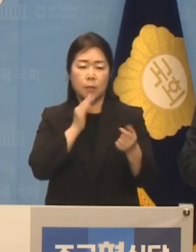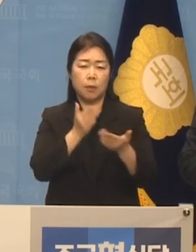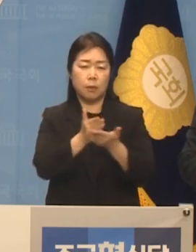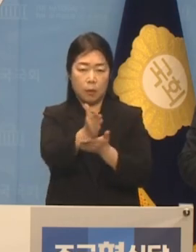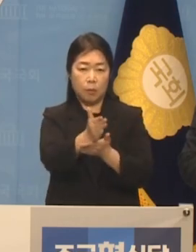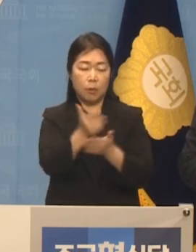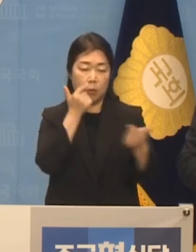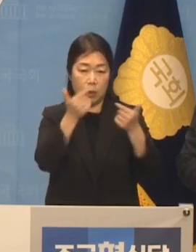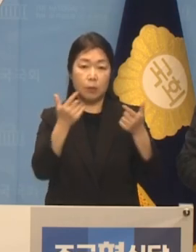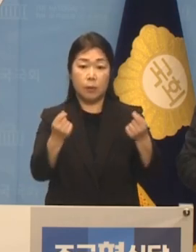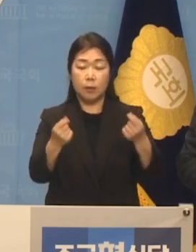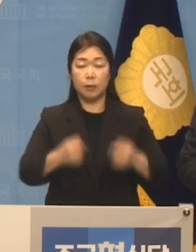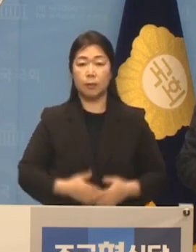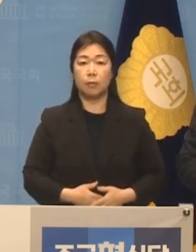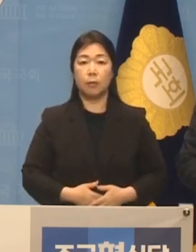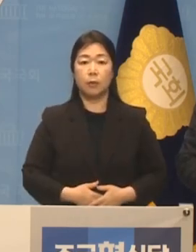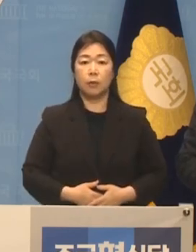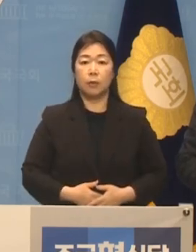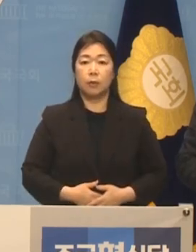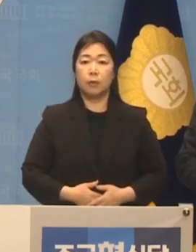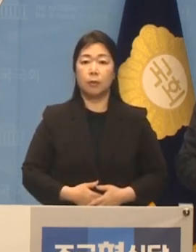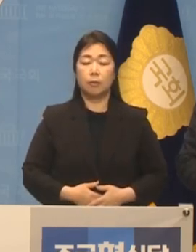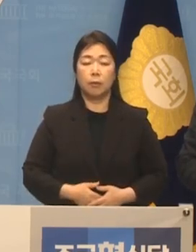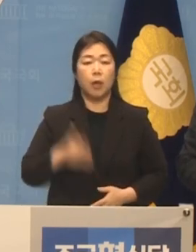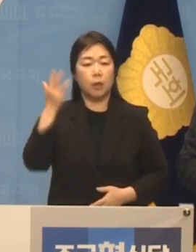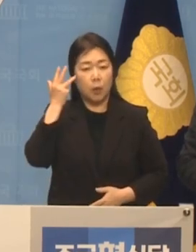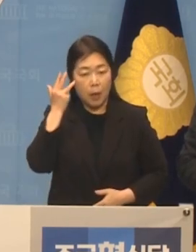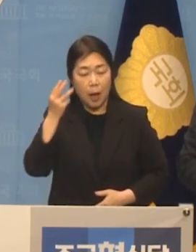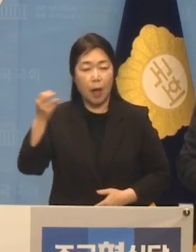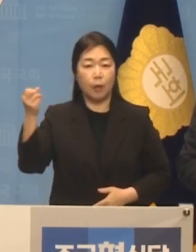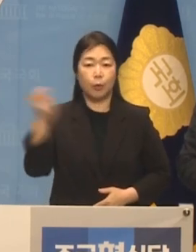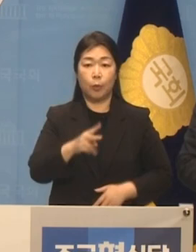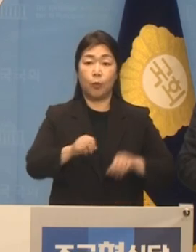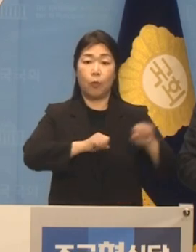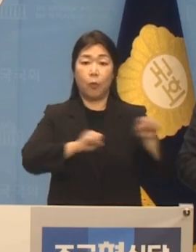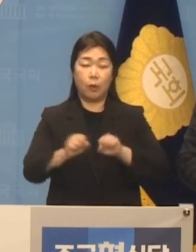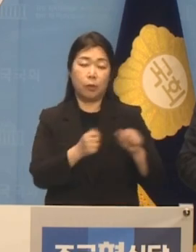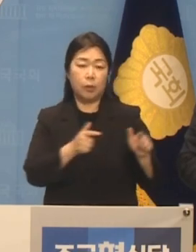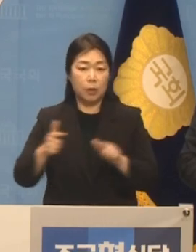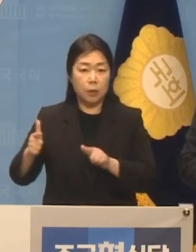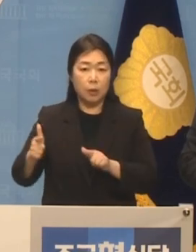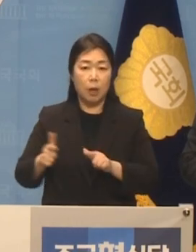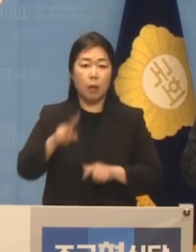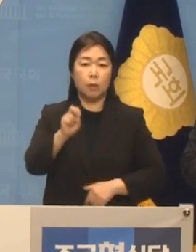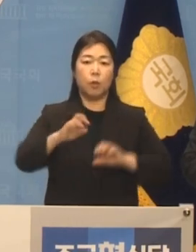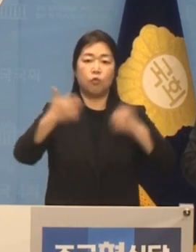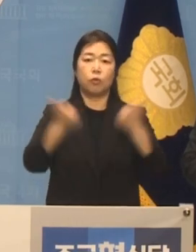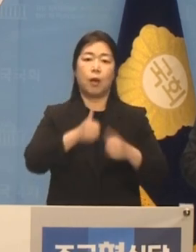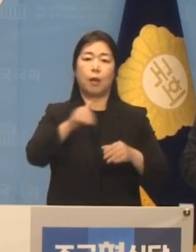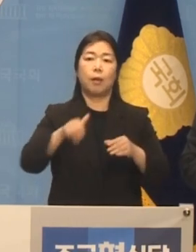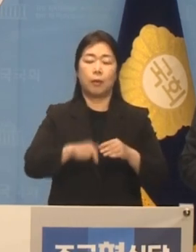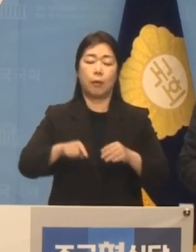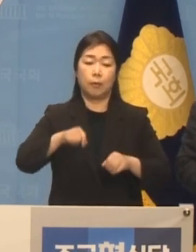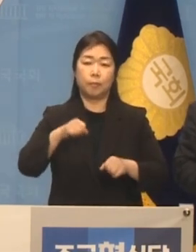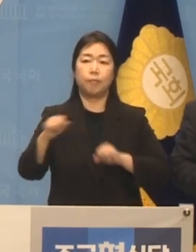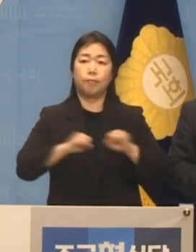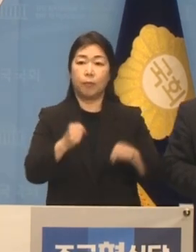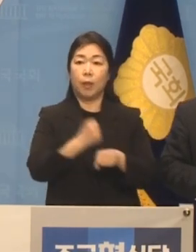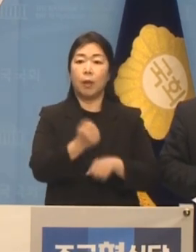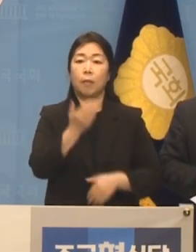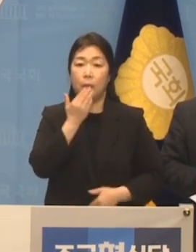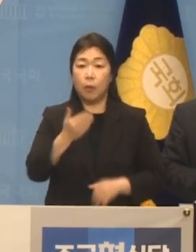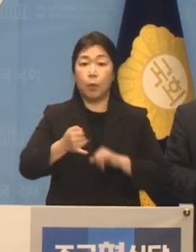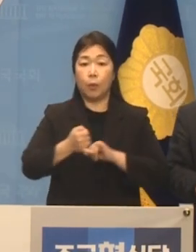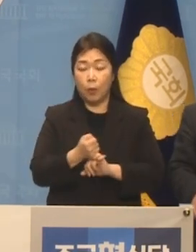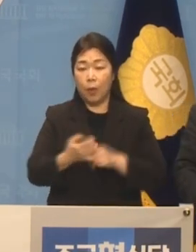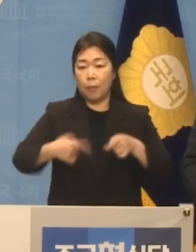됩니다. 그가 갖고 있는 그 철학 또 활동이 22대 국회에서 빛을 발할 수 있도록 함께